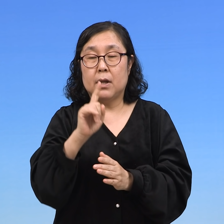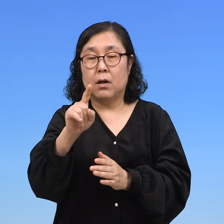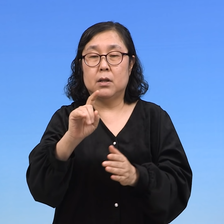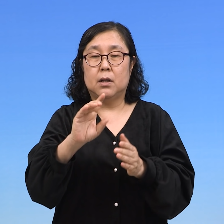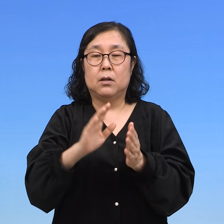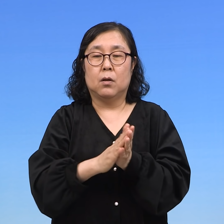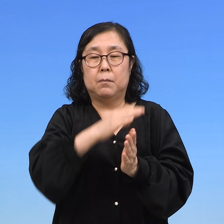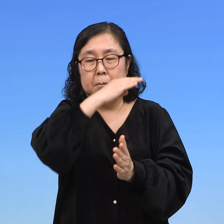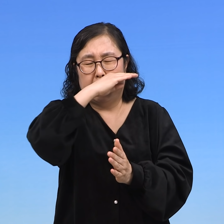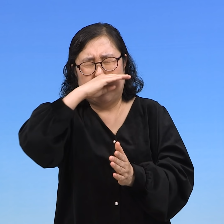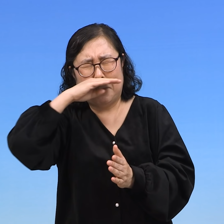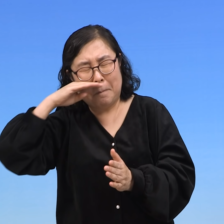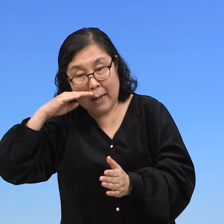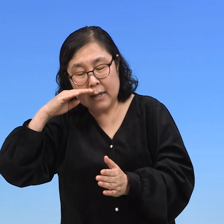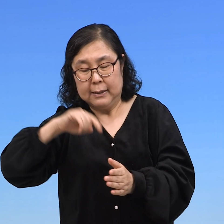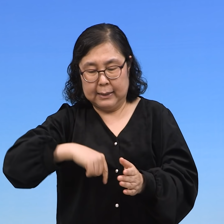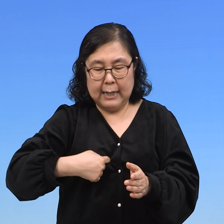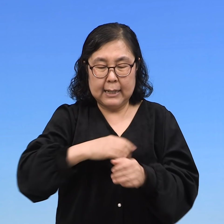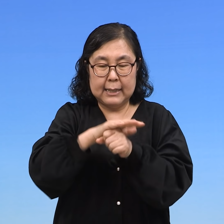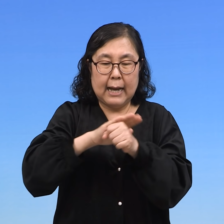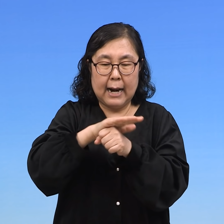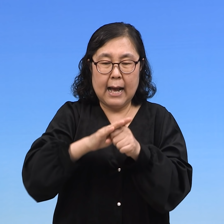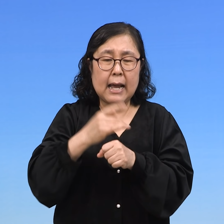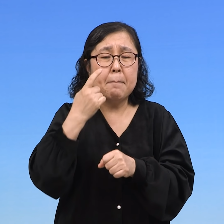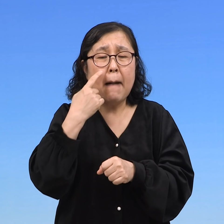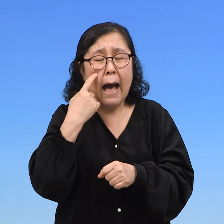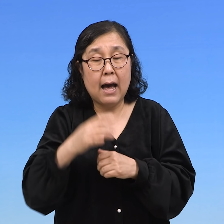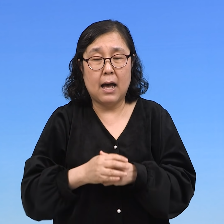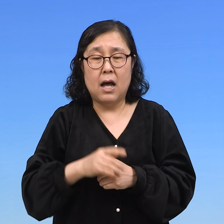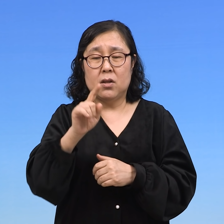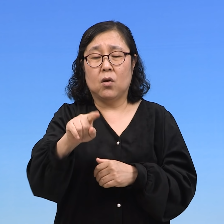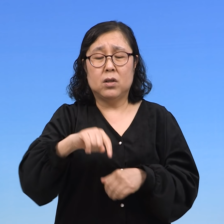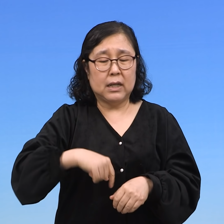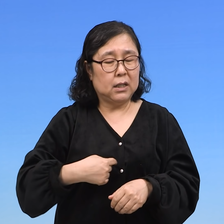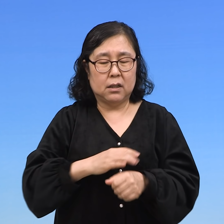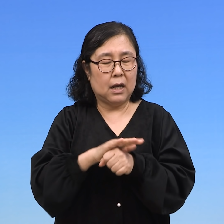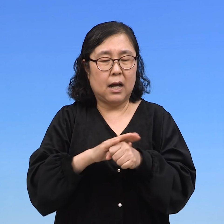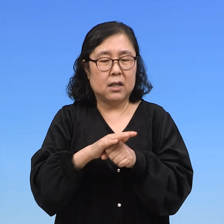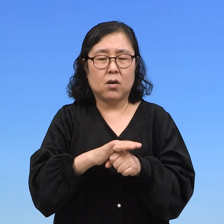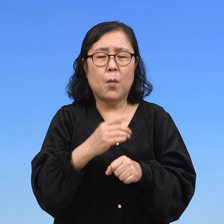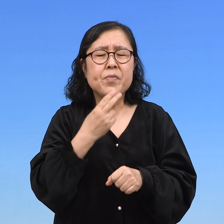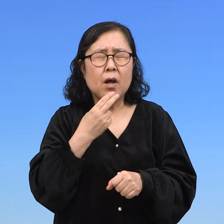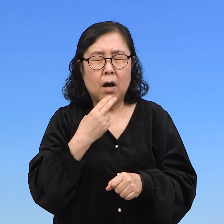너는 제대로 된 자기 사랑 좀 해라 제대로 돼 내가 보면 너는 너를 사랑하지 않아